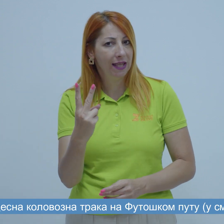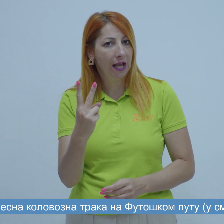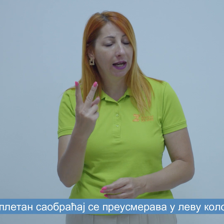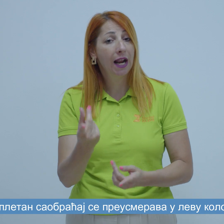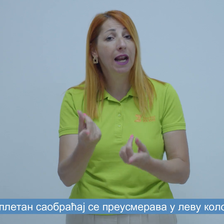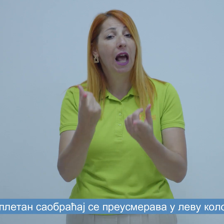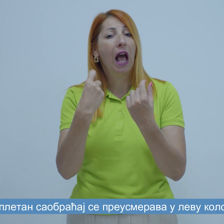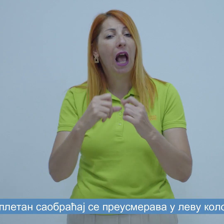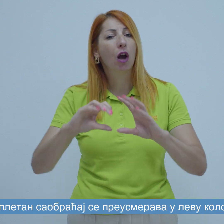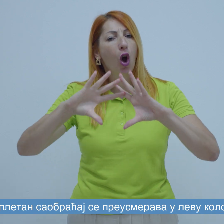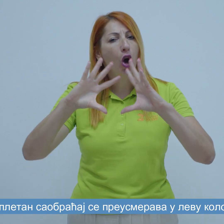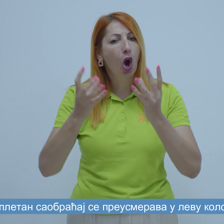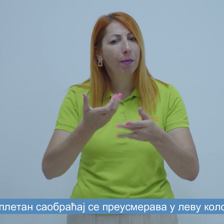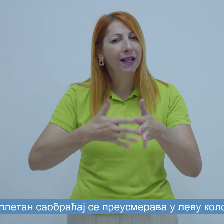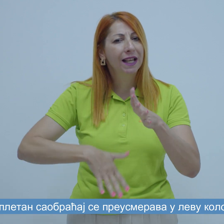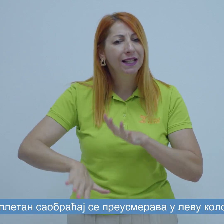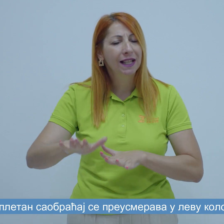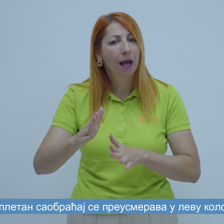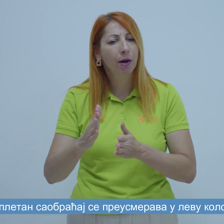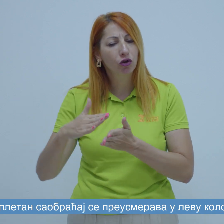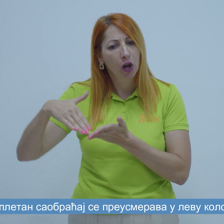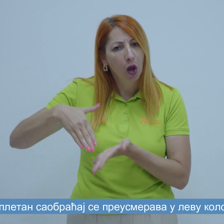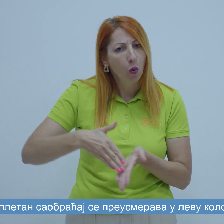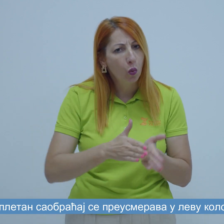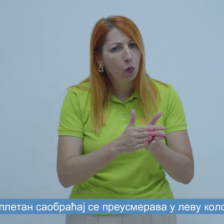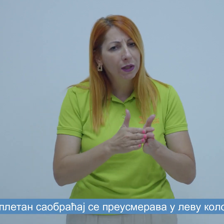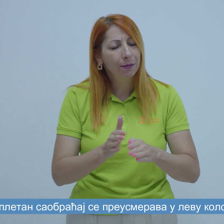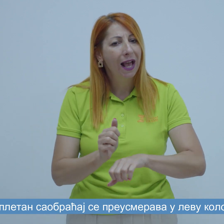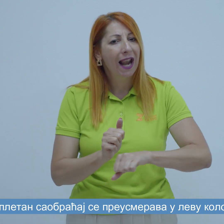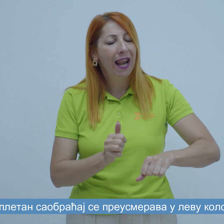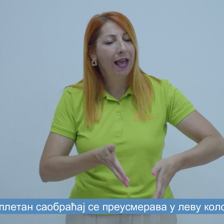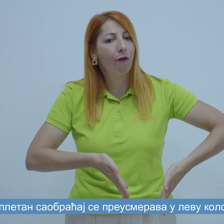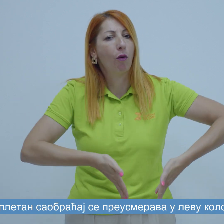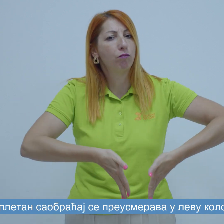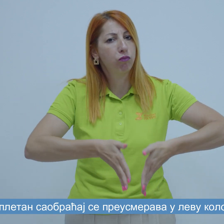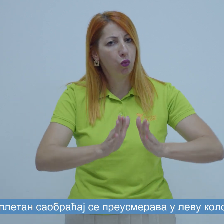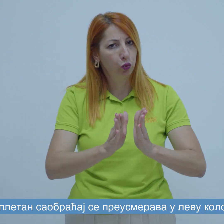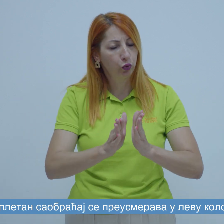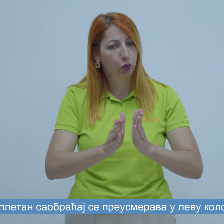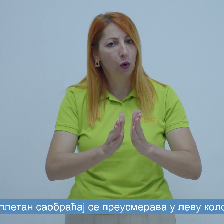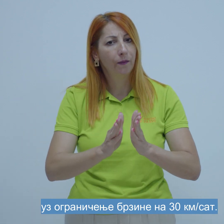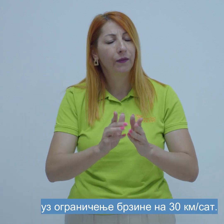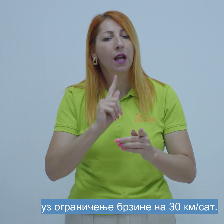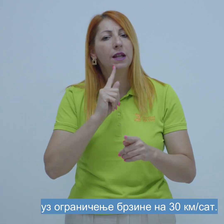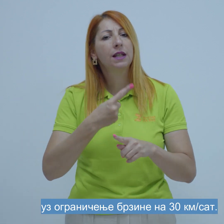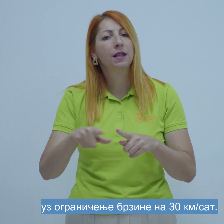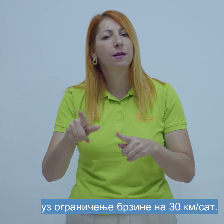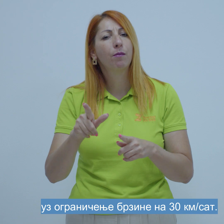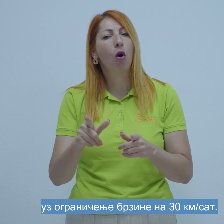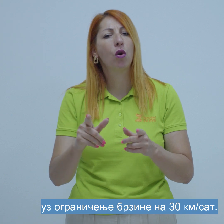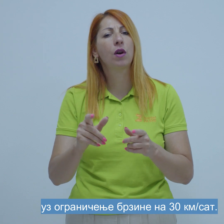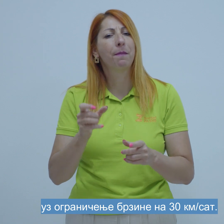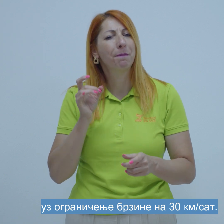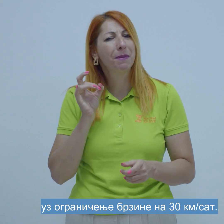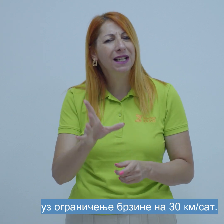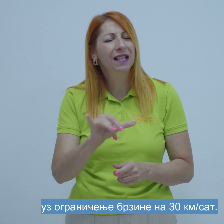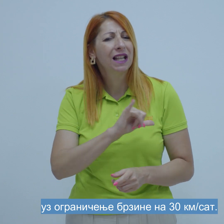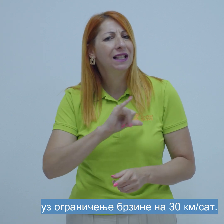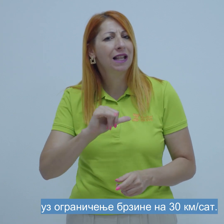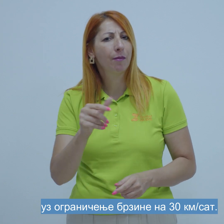a kompletan saobraćaj se preusmerava u levu kolovoznu traku uz ograničenu brzinu 30